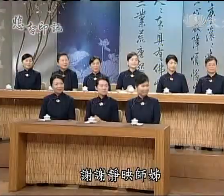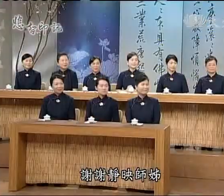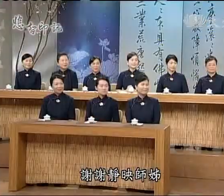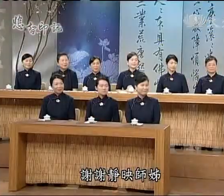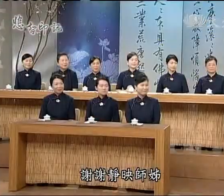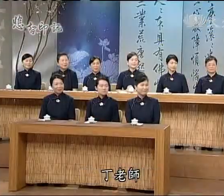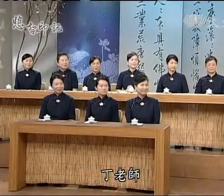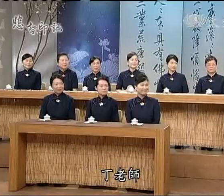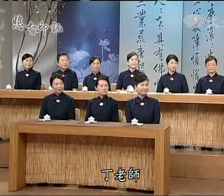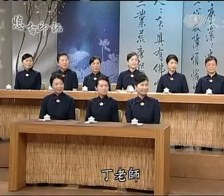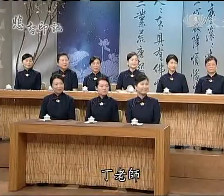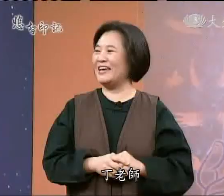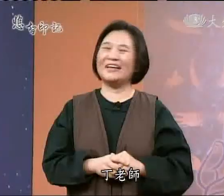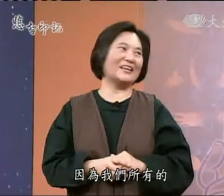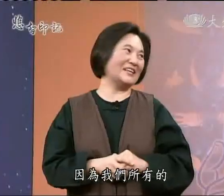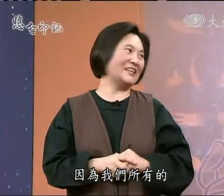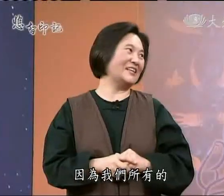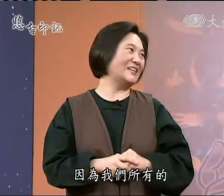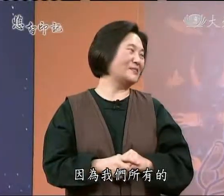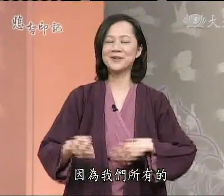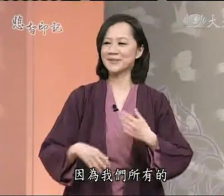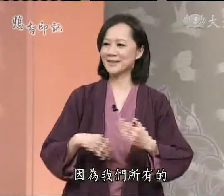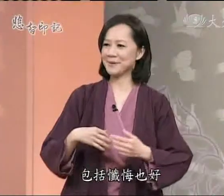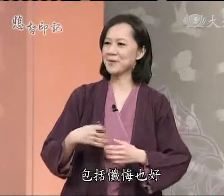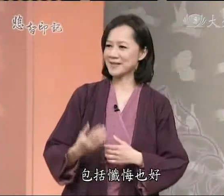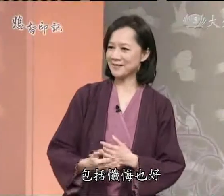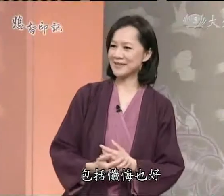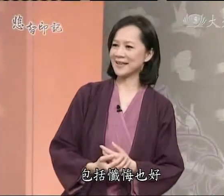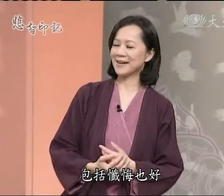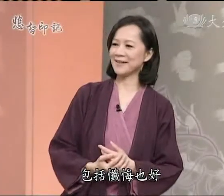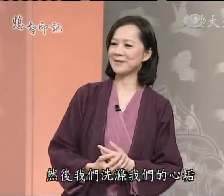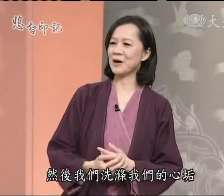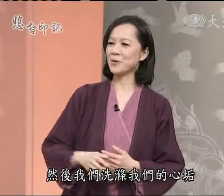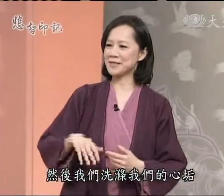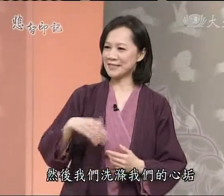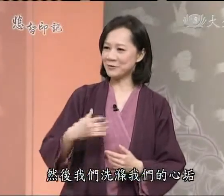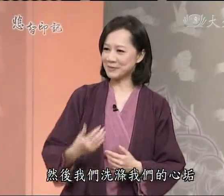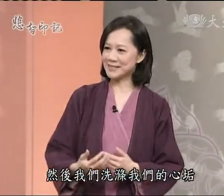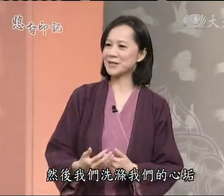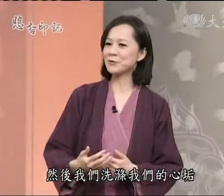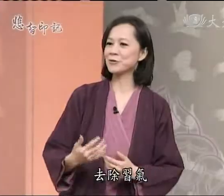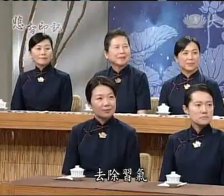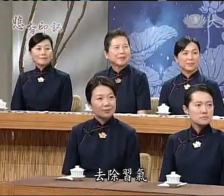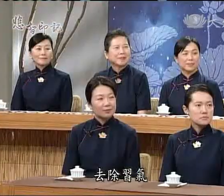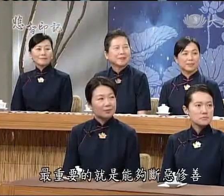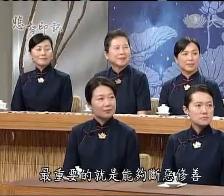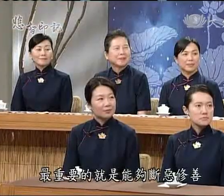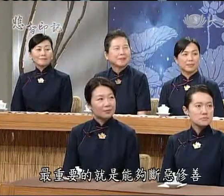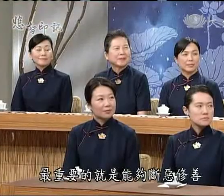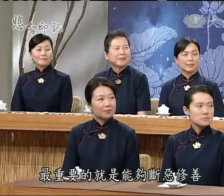师姐。那丁老师，那因为我们所有的包括忏悔也好，然后我们洗涤我们的心垢，去除习气，最重要就是能